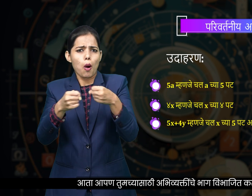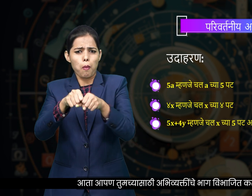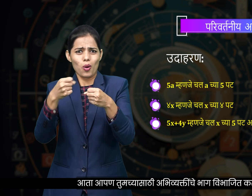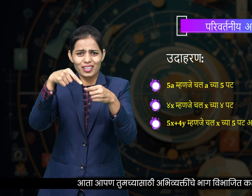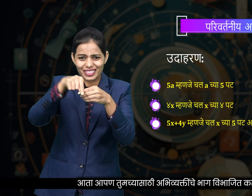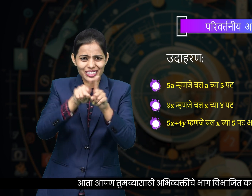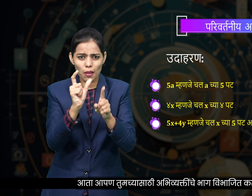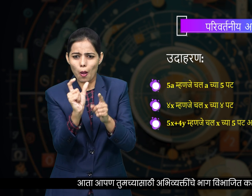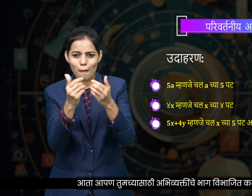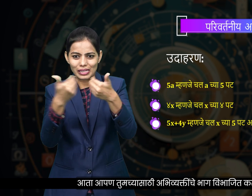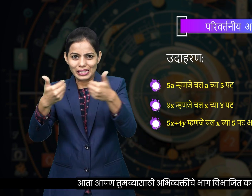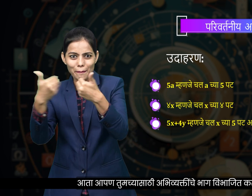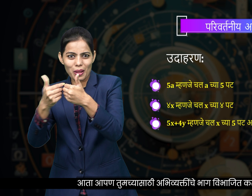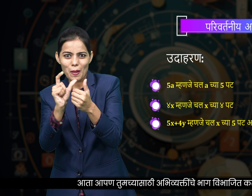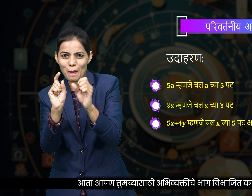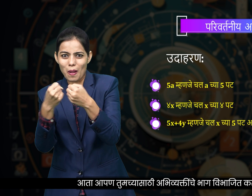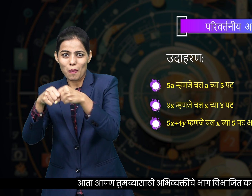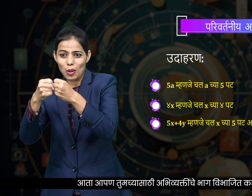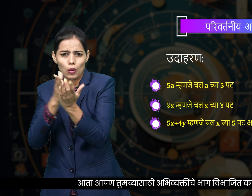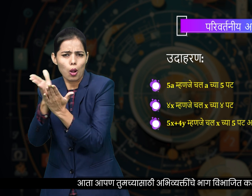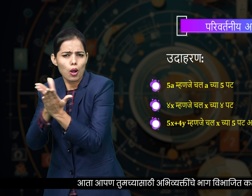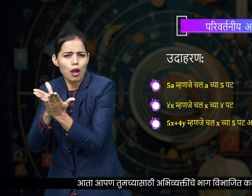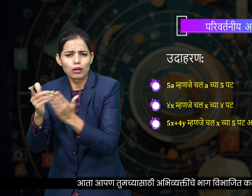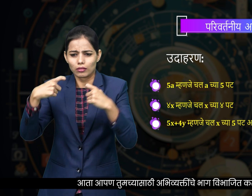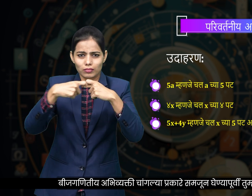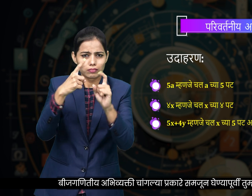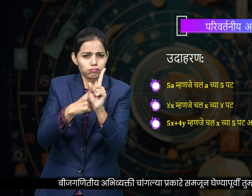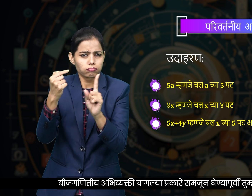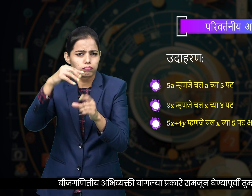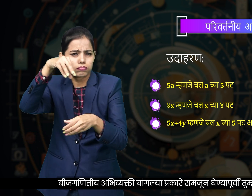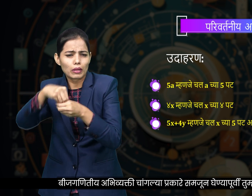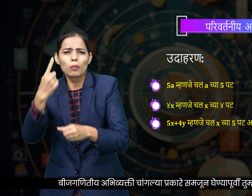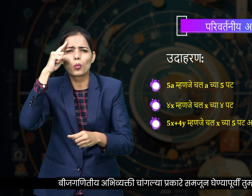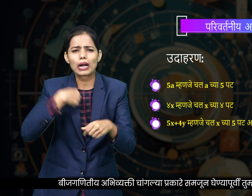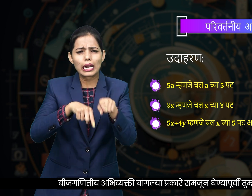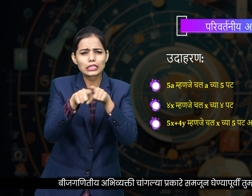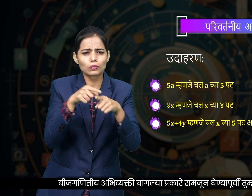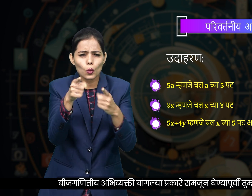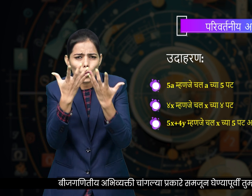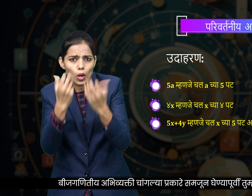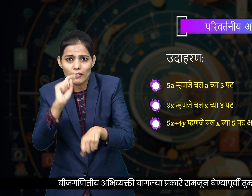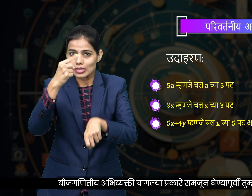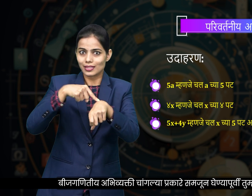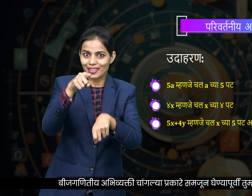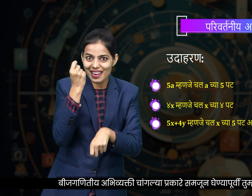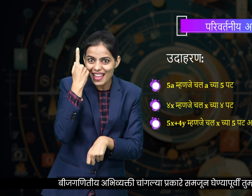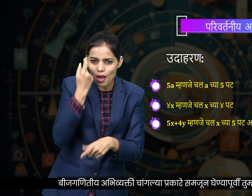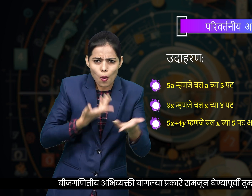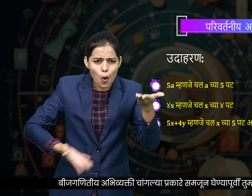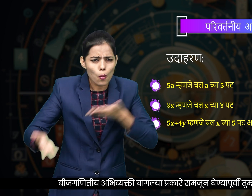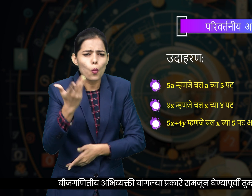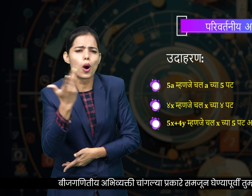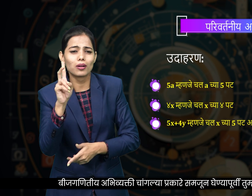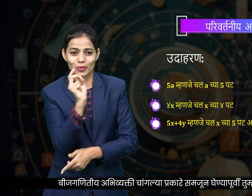आता आपण तुमच्यासाठी अभिव्यक्तींचे भाग विभाजित करूया. बीजगणितीय अभिव्यक्ती चांगल्या प्रकारे समजून